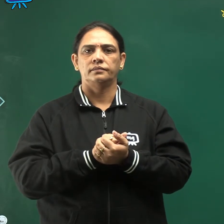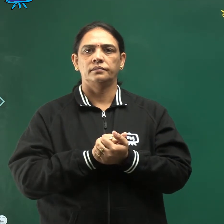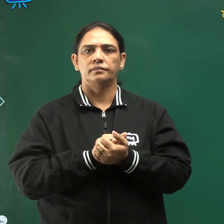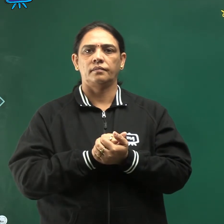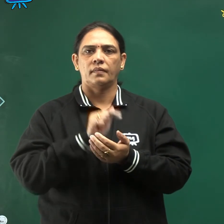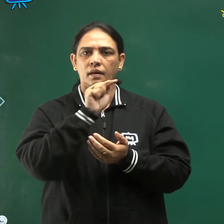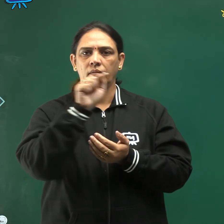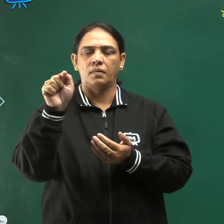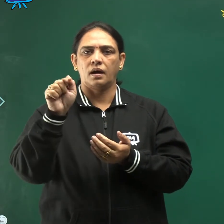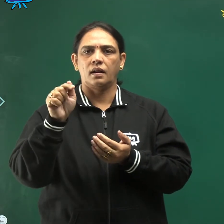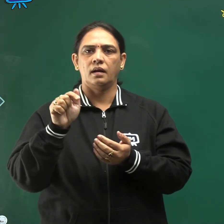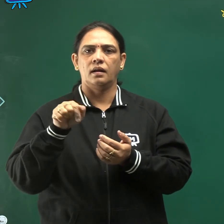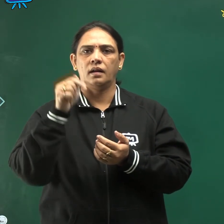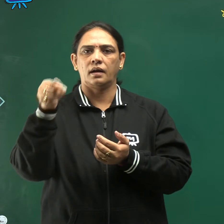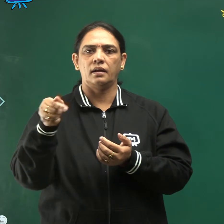बार लगाइए।